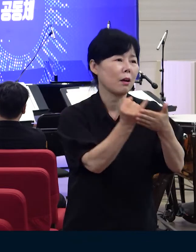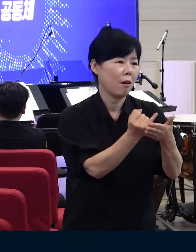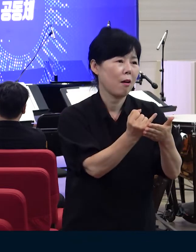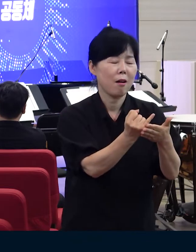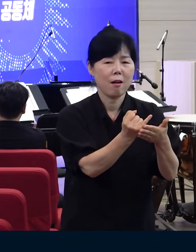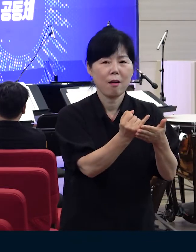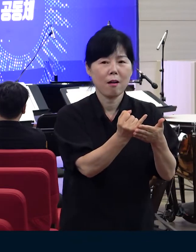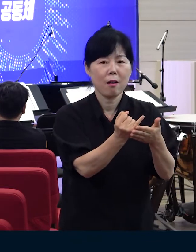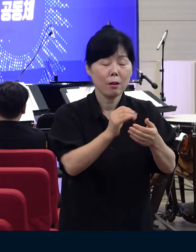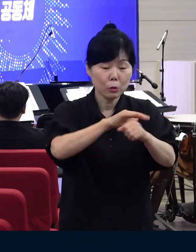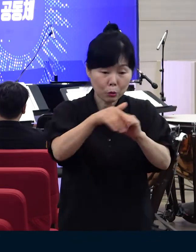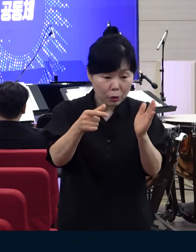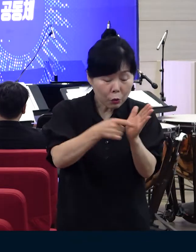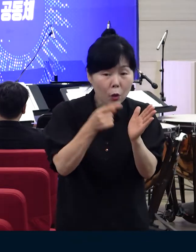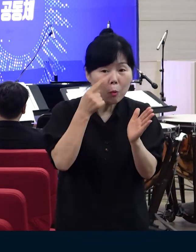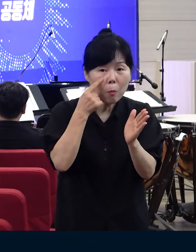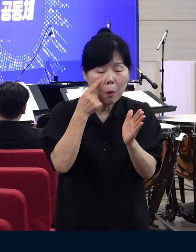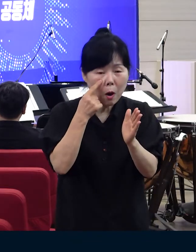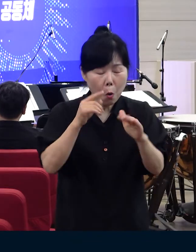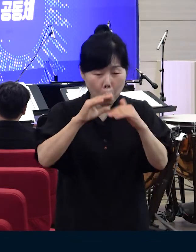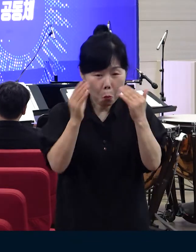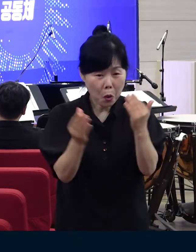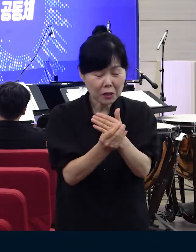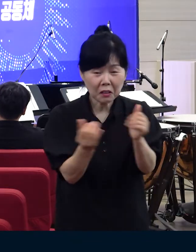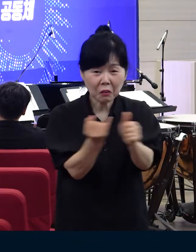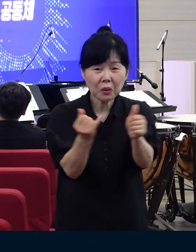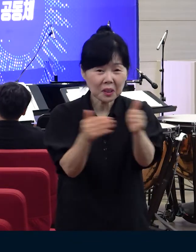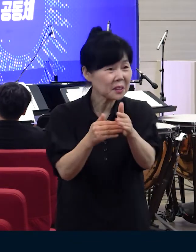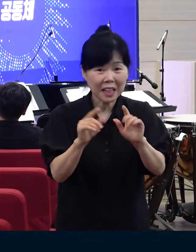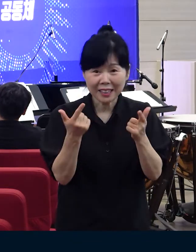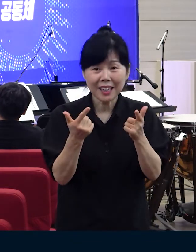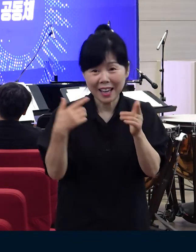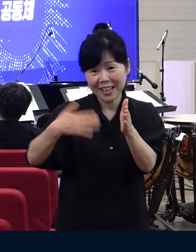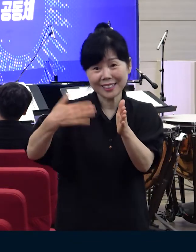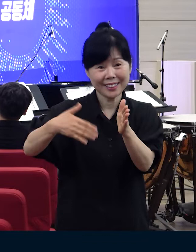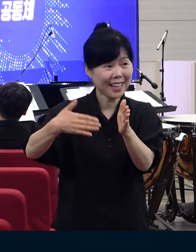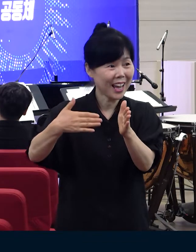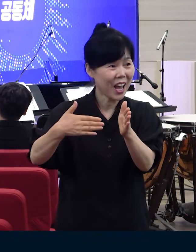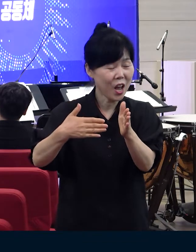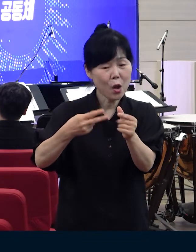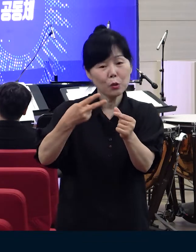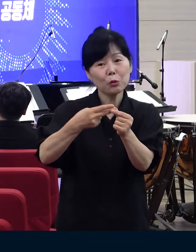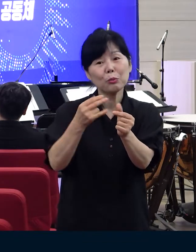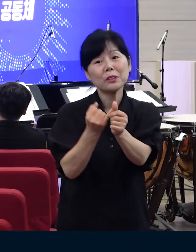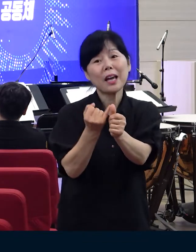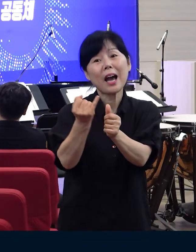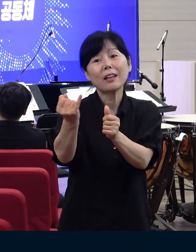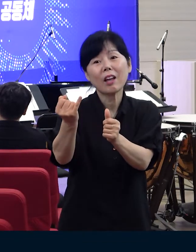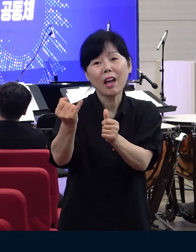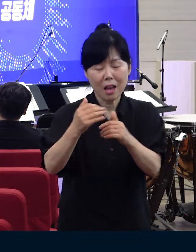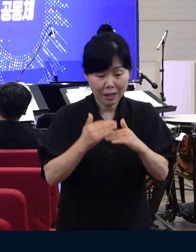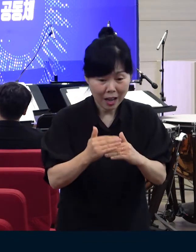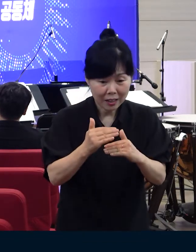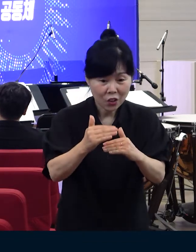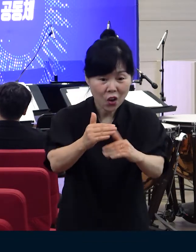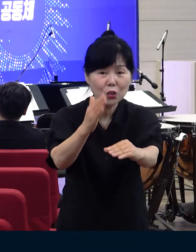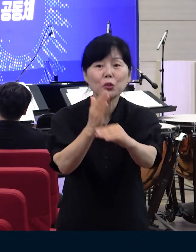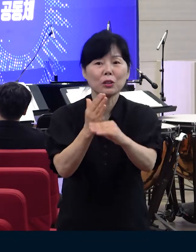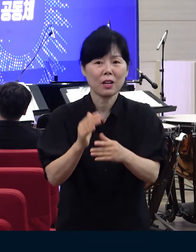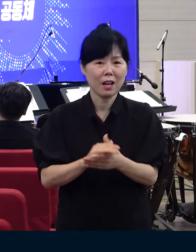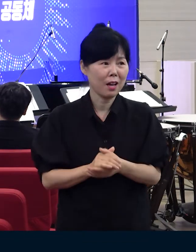물론 성경의 문맥상 볼 때 완전히 취한 것까지는 아니에요. 후궁으로 받아들이기 위한 절차를 상당히